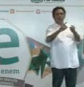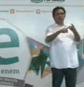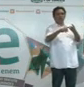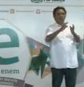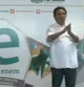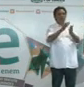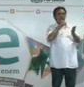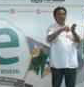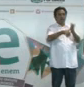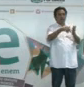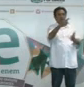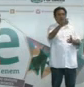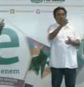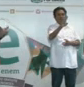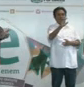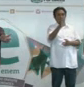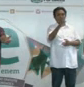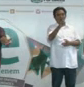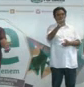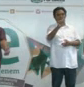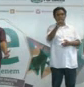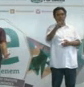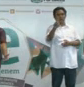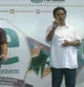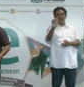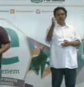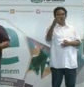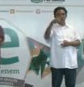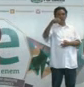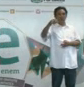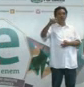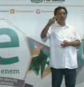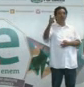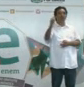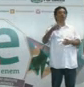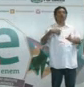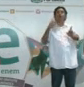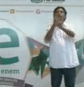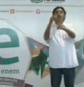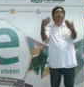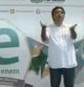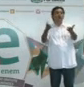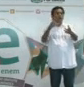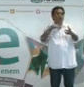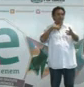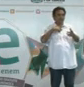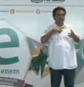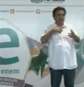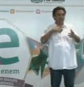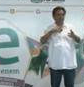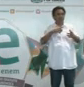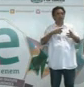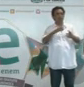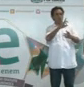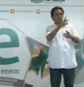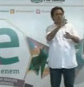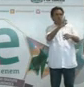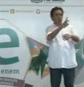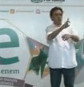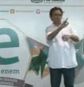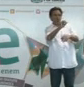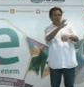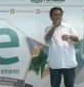Caminha. Legal. Quando que isso caiu em vestibular? Quando houve a data comemorativa dos 500 anos do